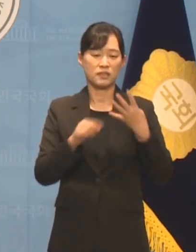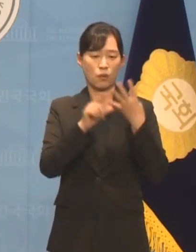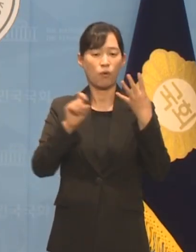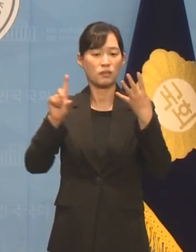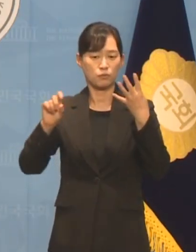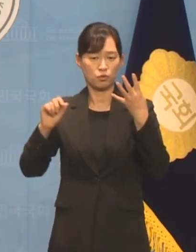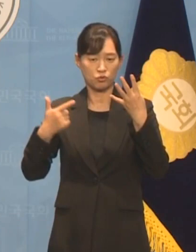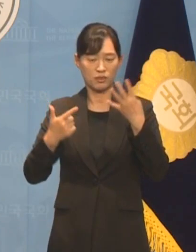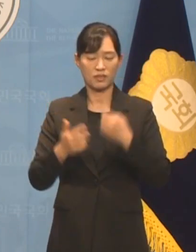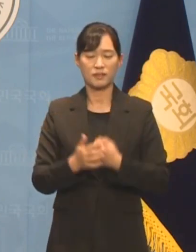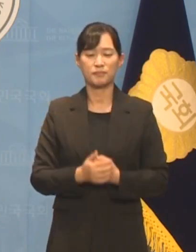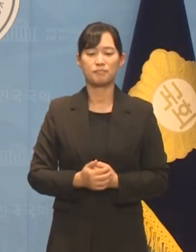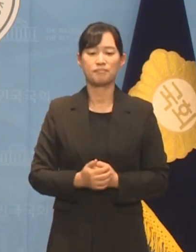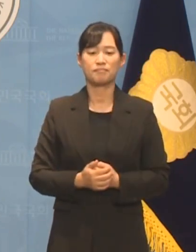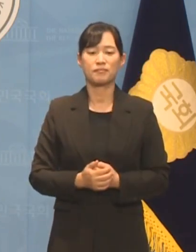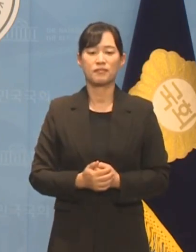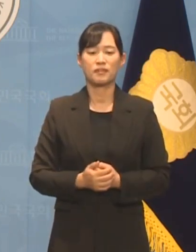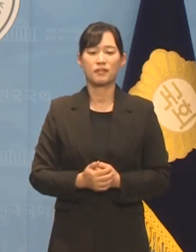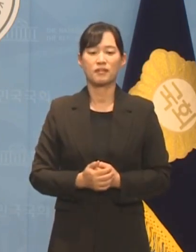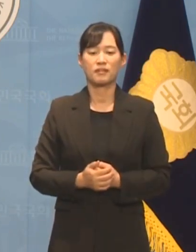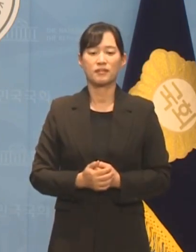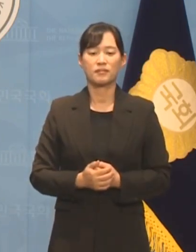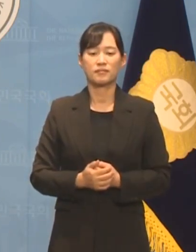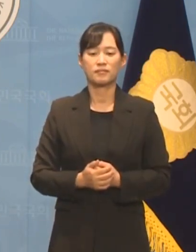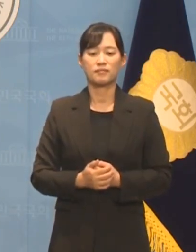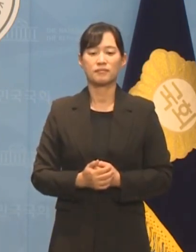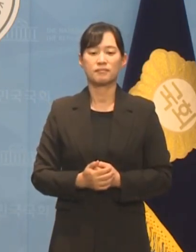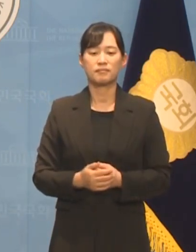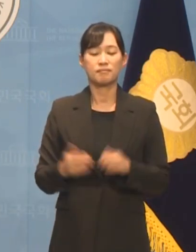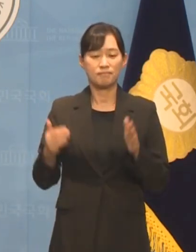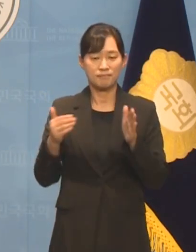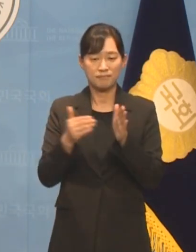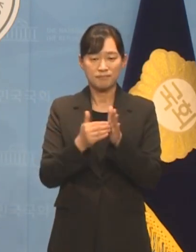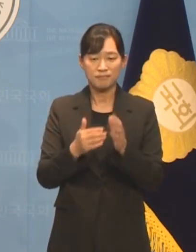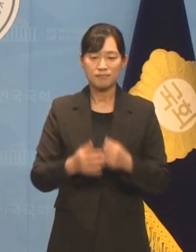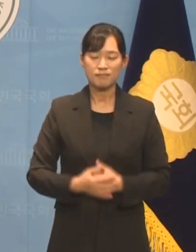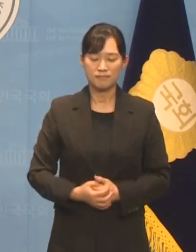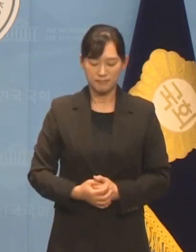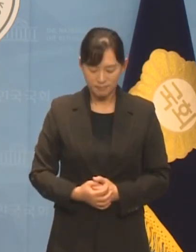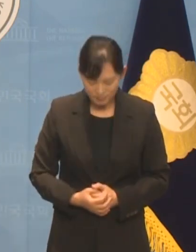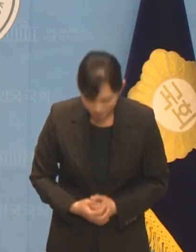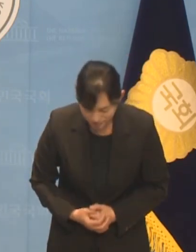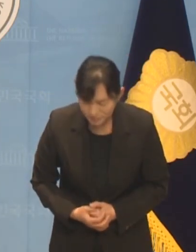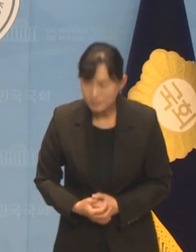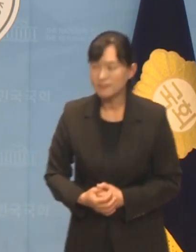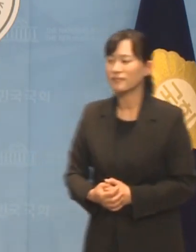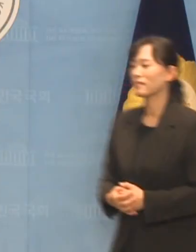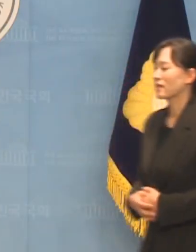더불어민주당 명태균 게이트 진상조사단 수석대변인 전용기 이상입니다. 감사합니다.